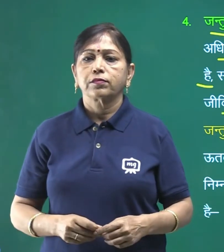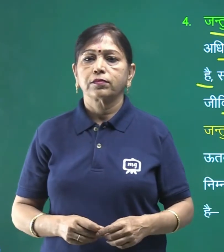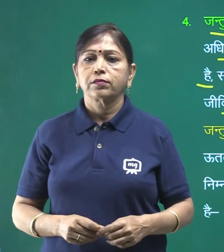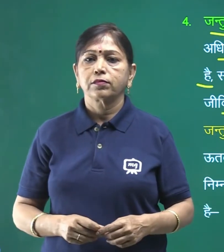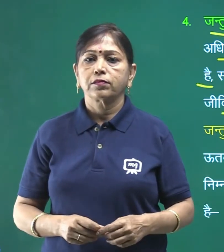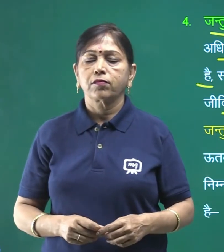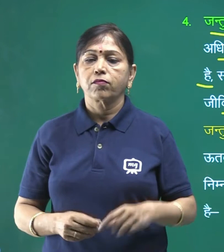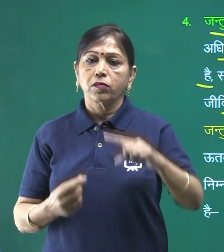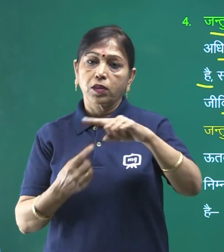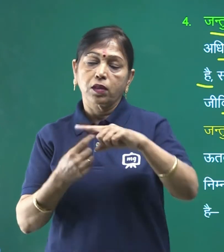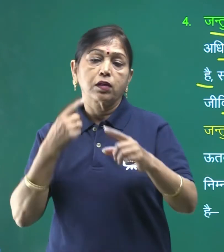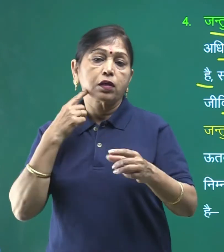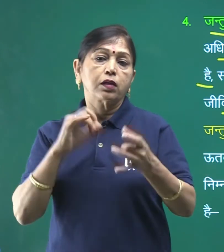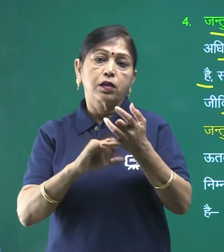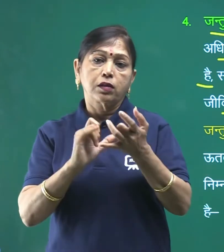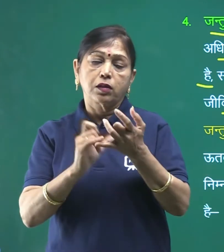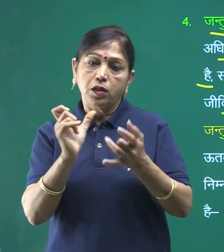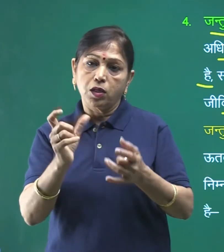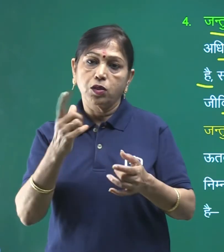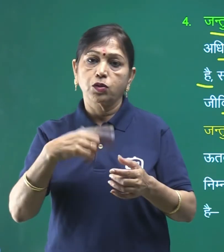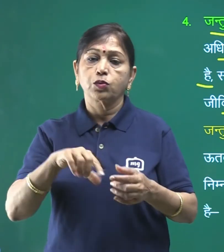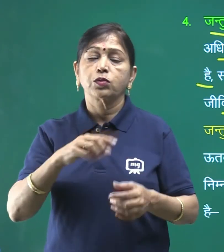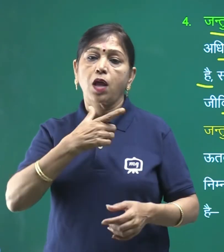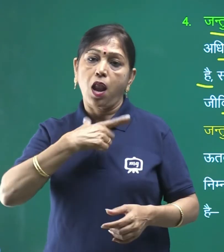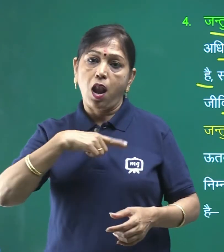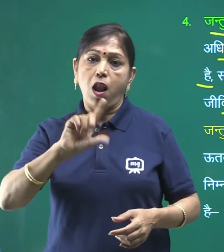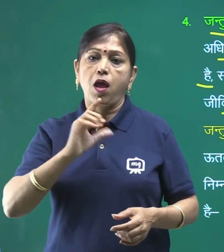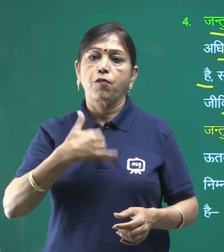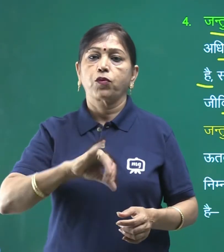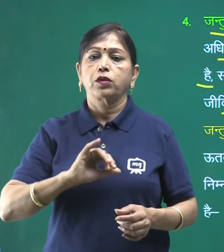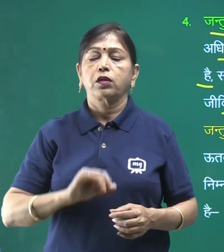ऊतक जीवित होते हैं।